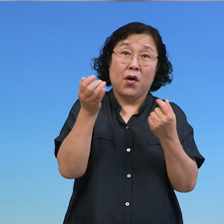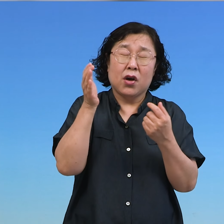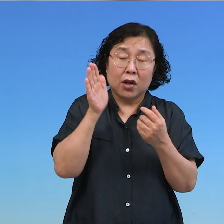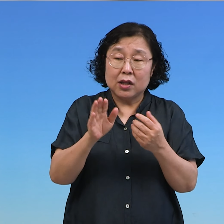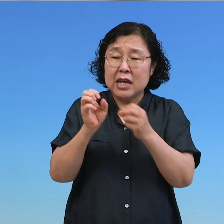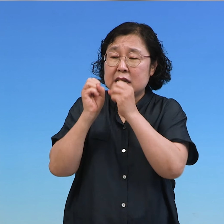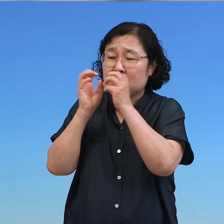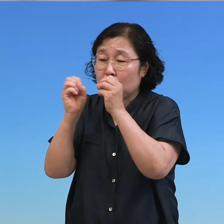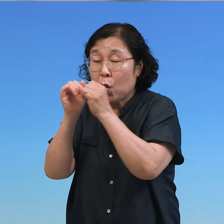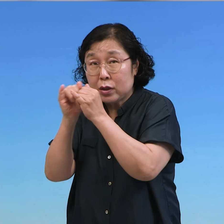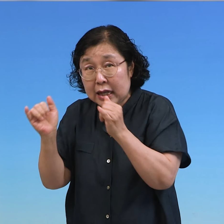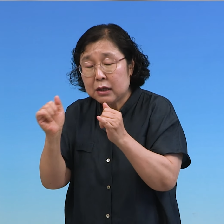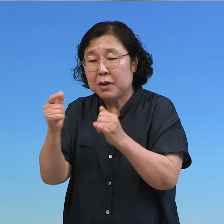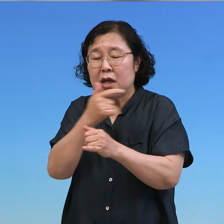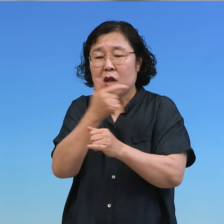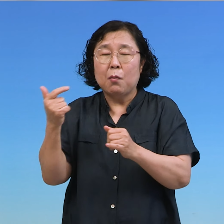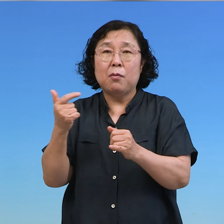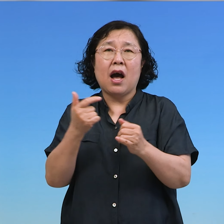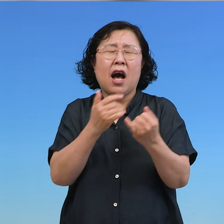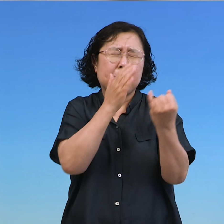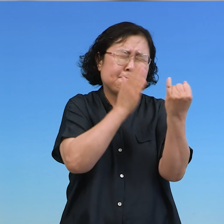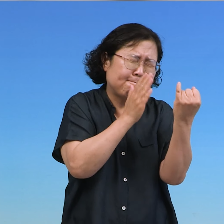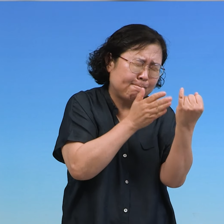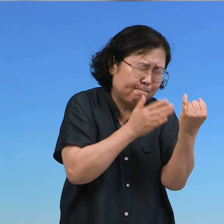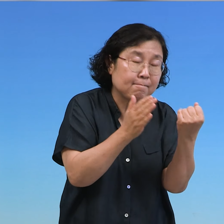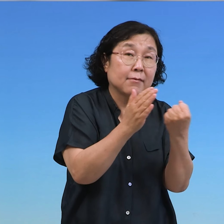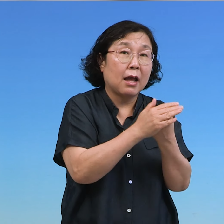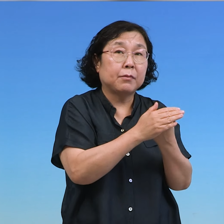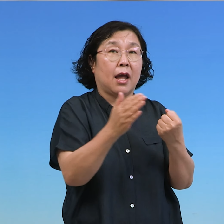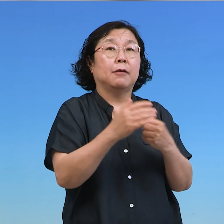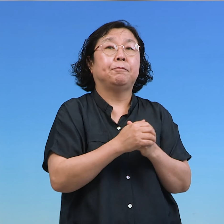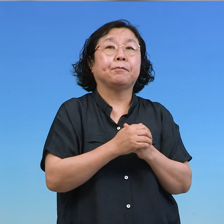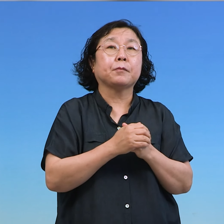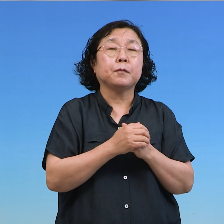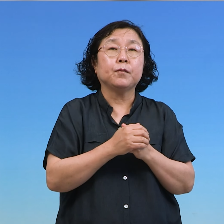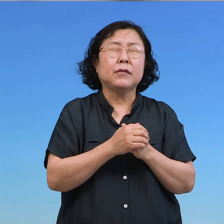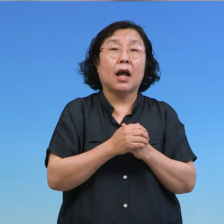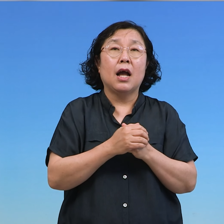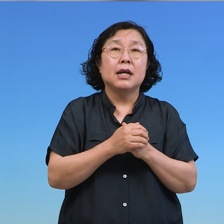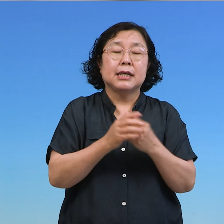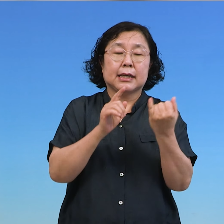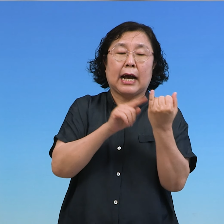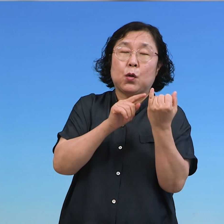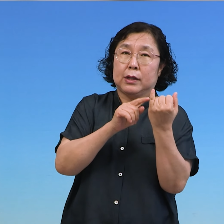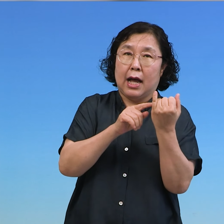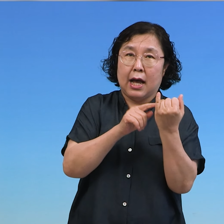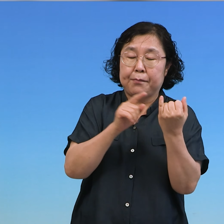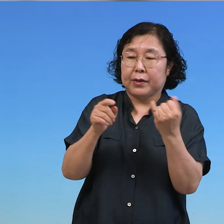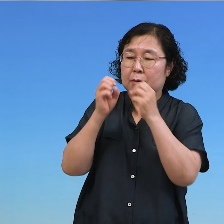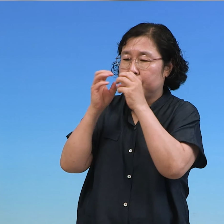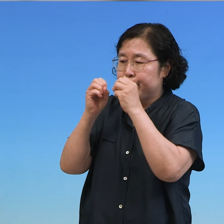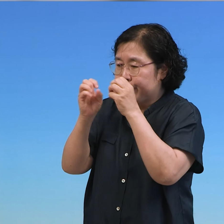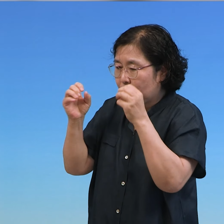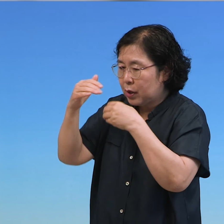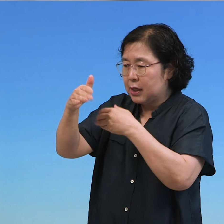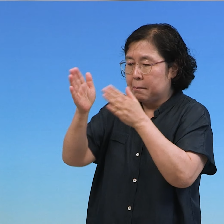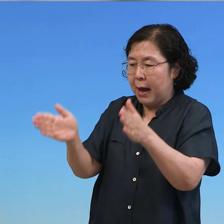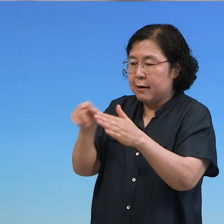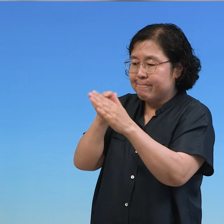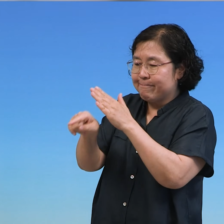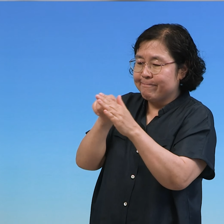워낙 환자가 강국하게 부탁을 하니까 이제 그때부터 스텔리 존스 성교사님 누워